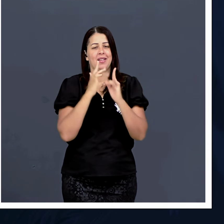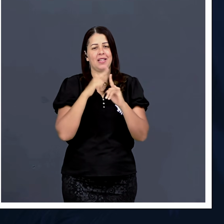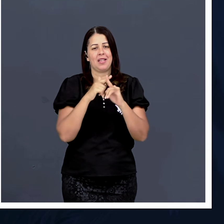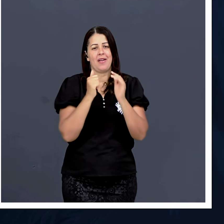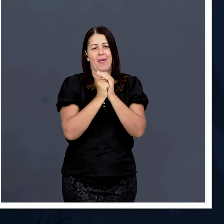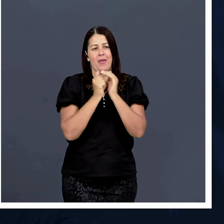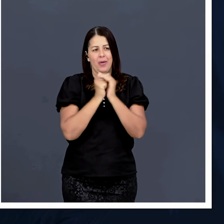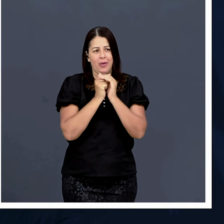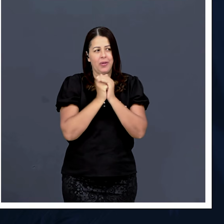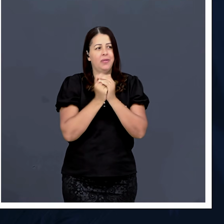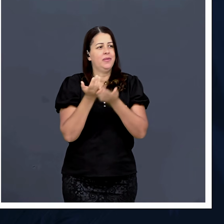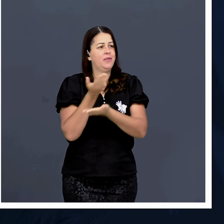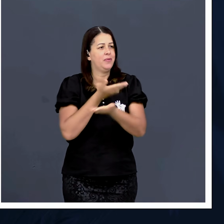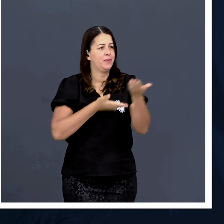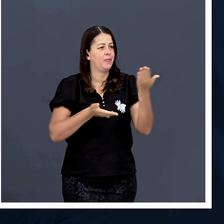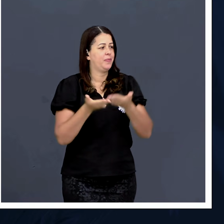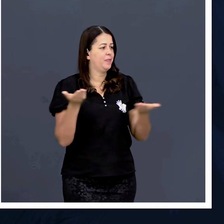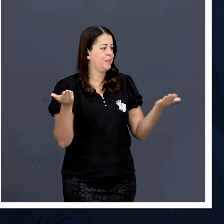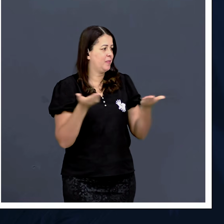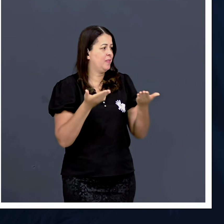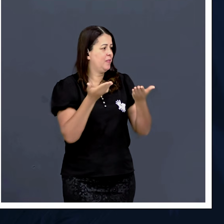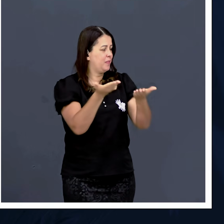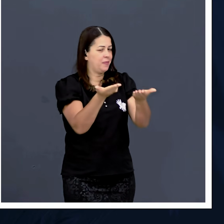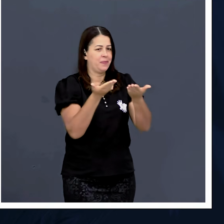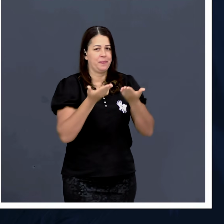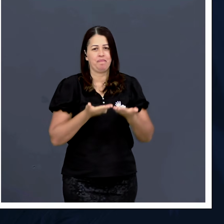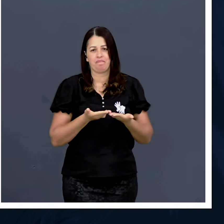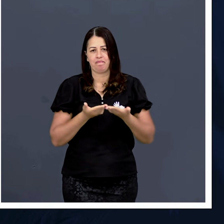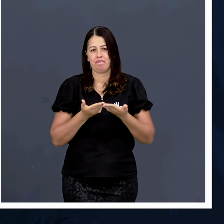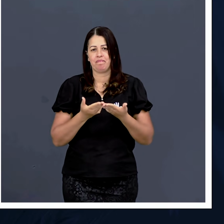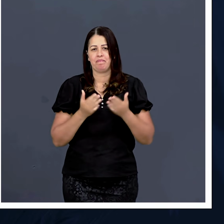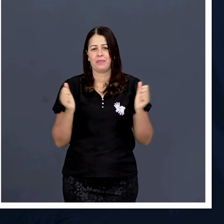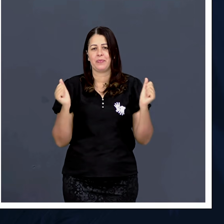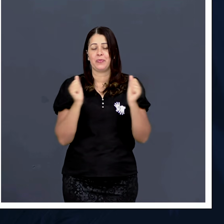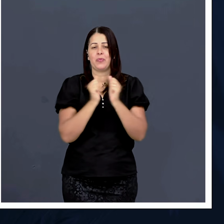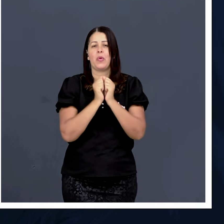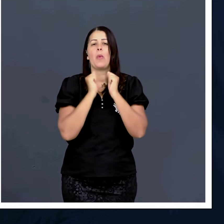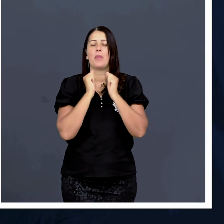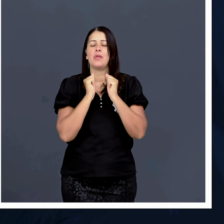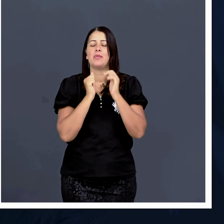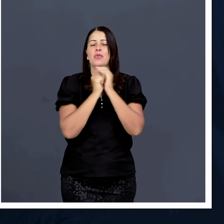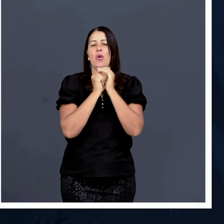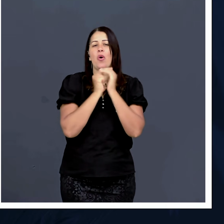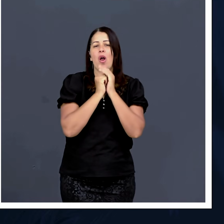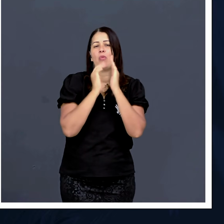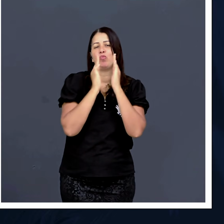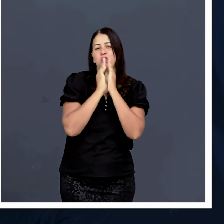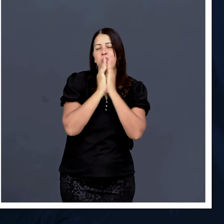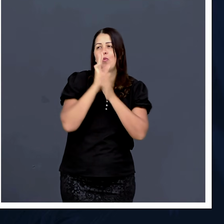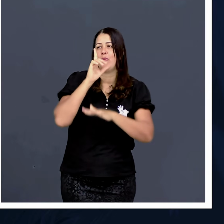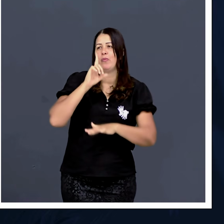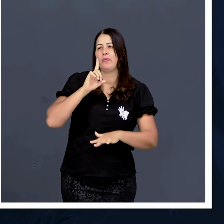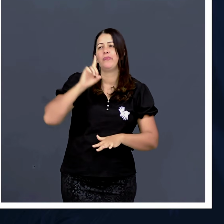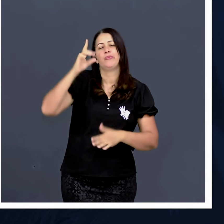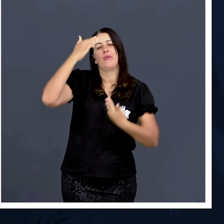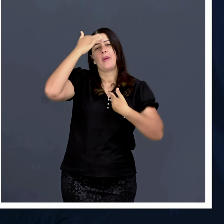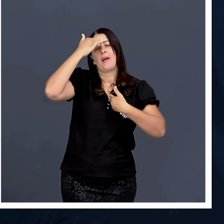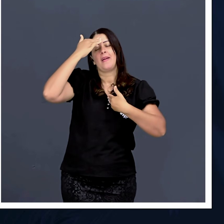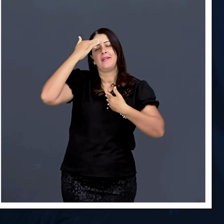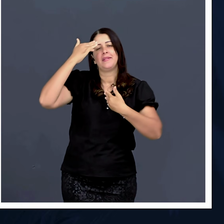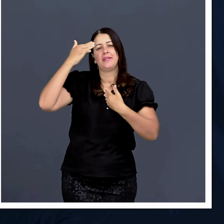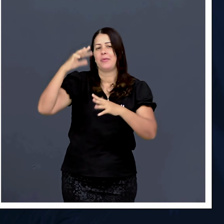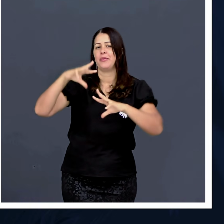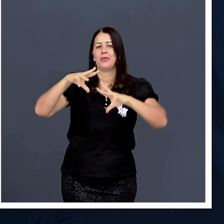ora, que intercede. Nesse momento eu quero convidar a igreja para que juntos possamos orar a Deus em